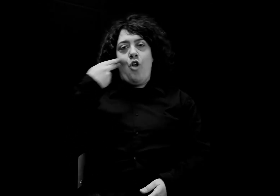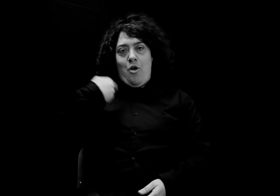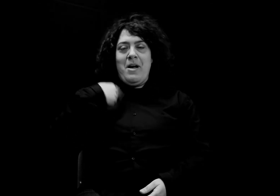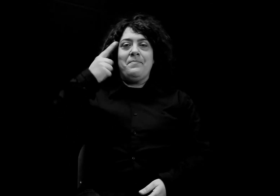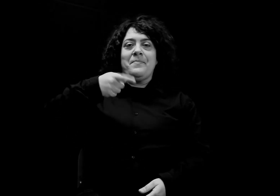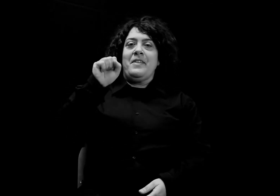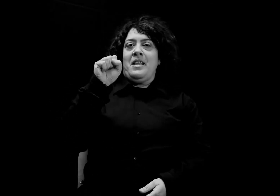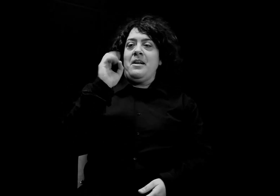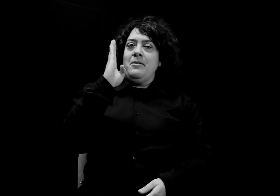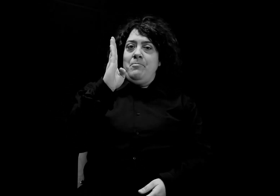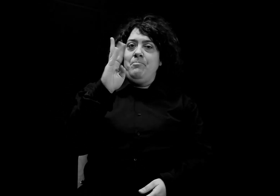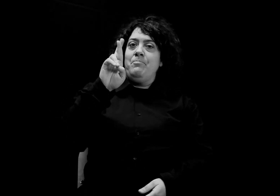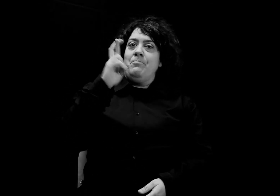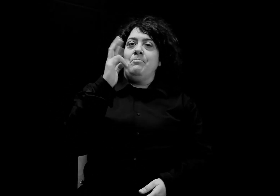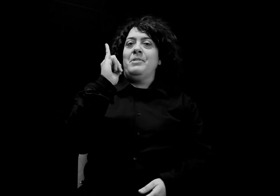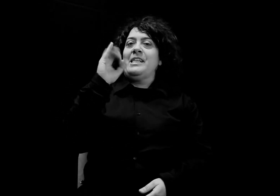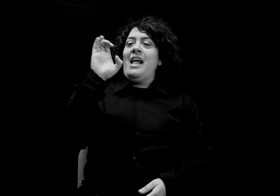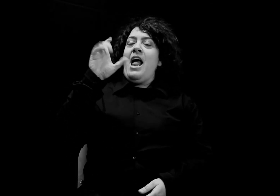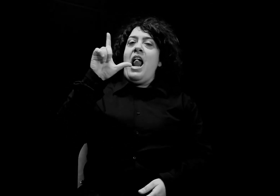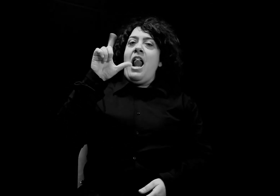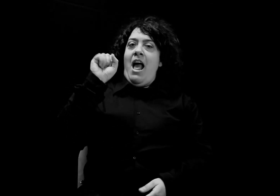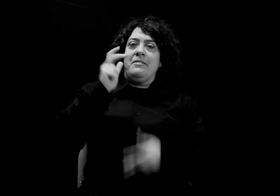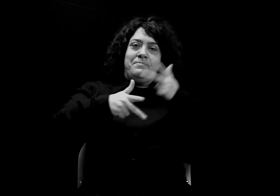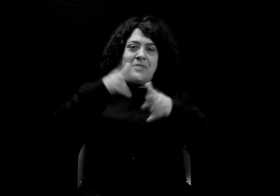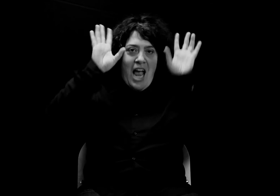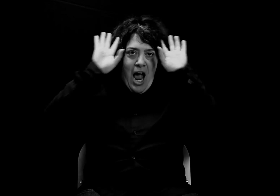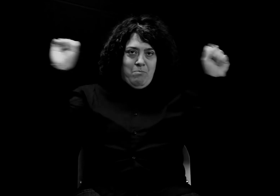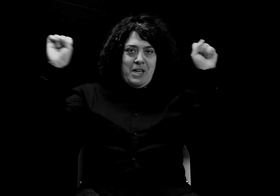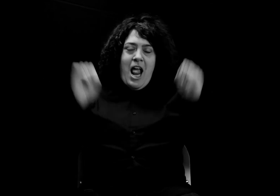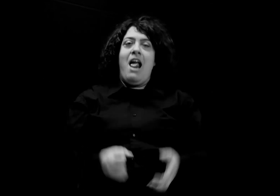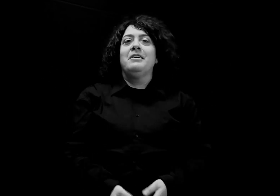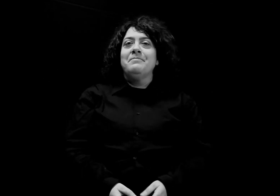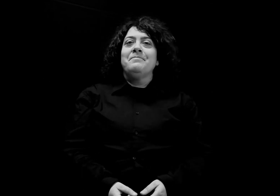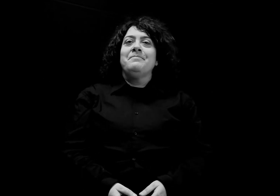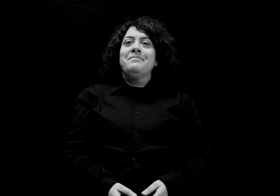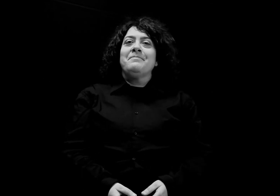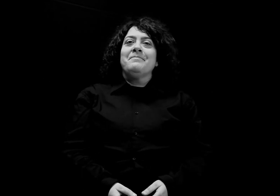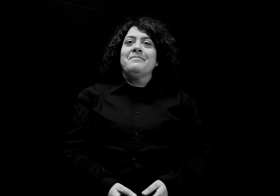mi chiamo gabriella è questo il mio segno nome